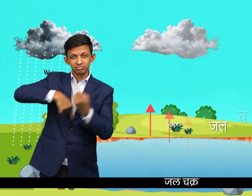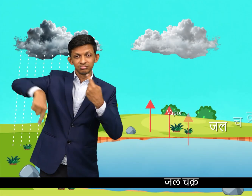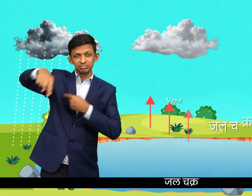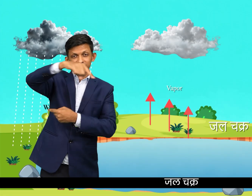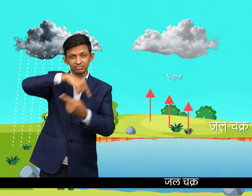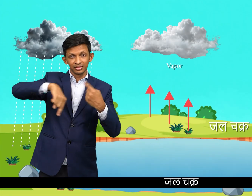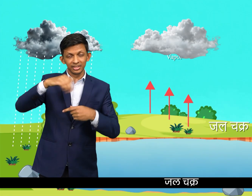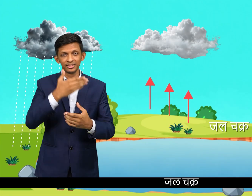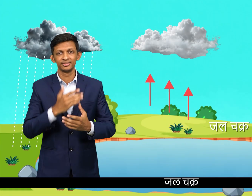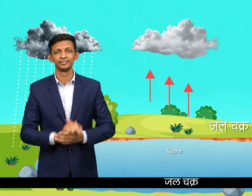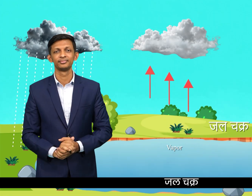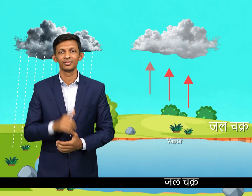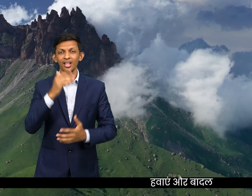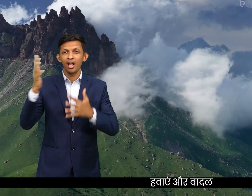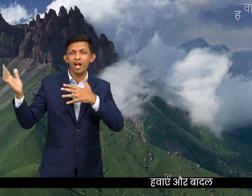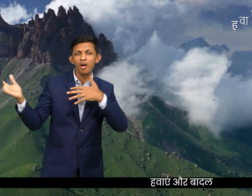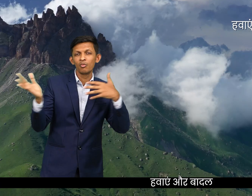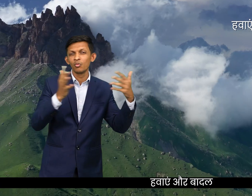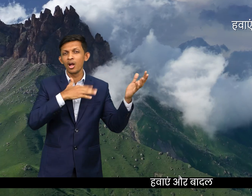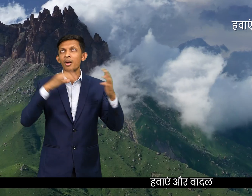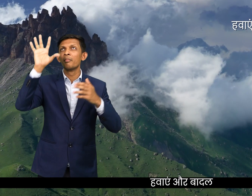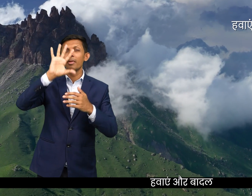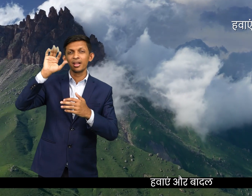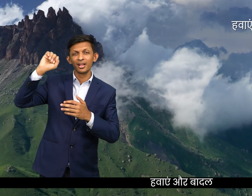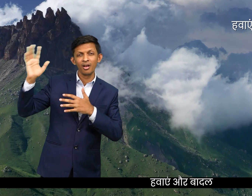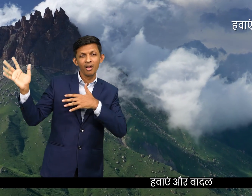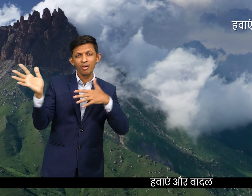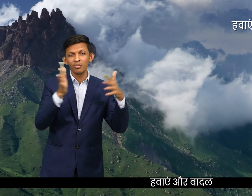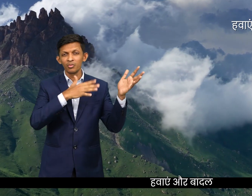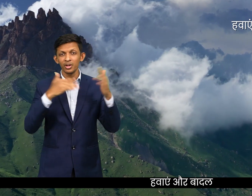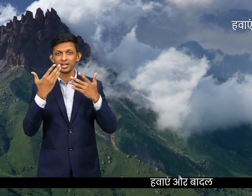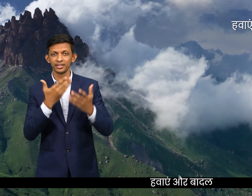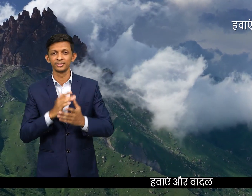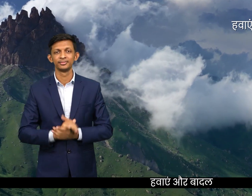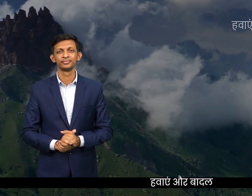दूसरा, जल चक्र। तीसरा, हवाएं और बादल।